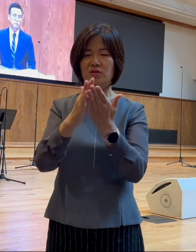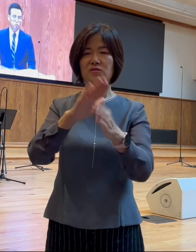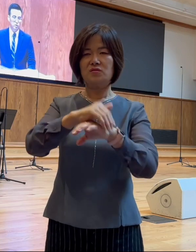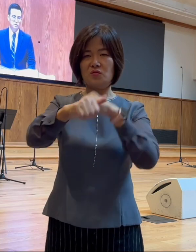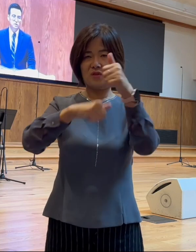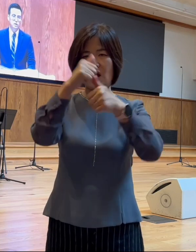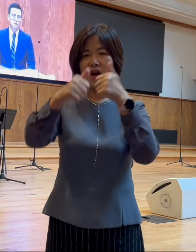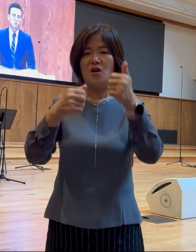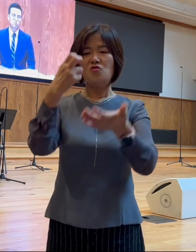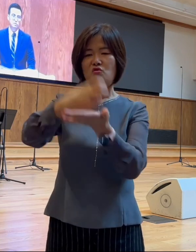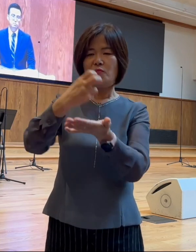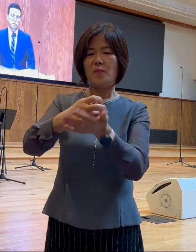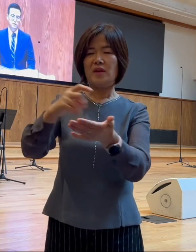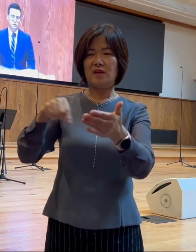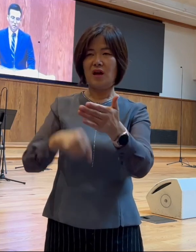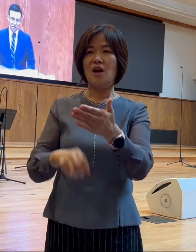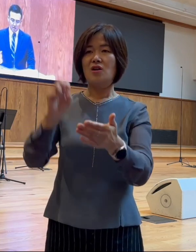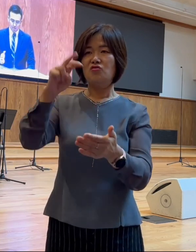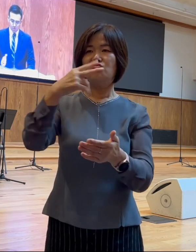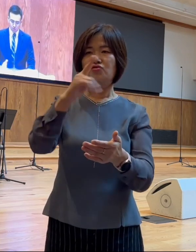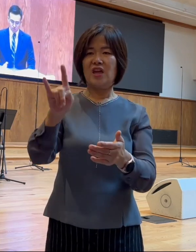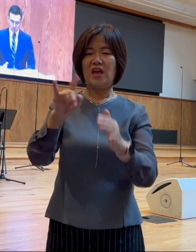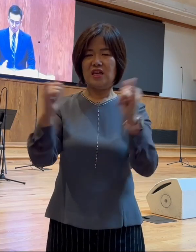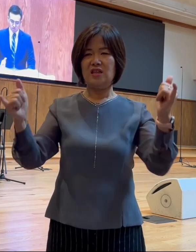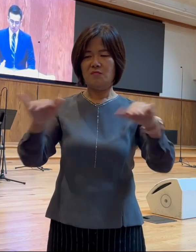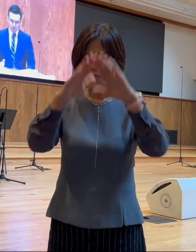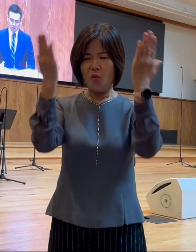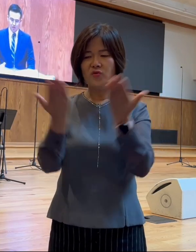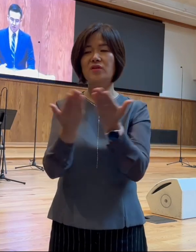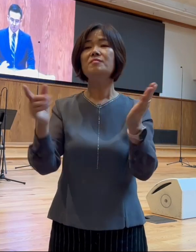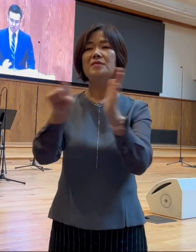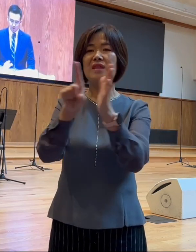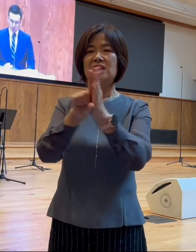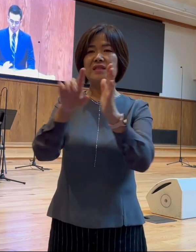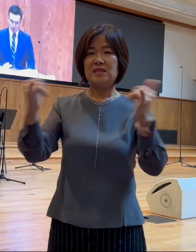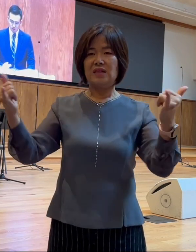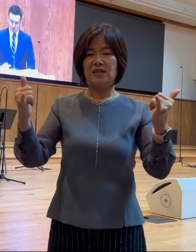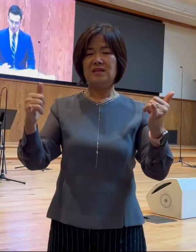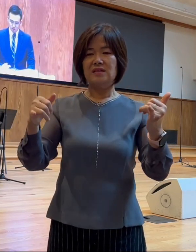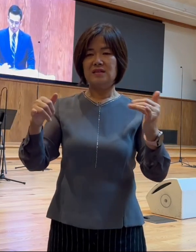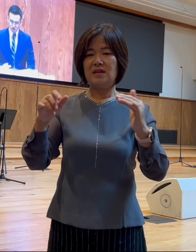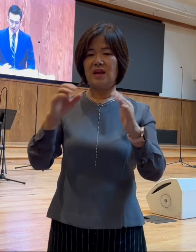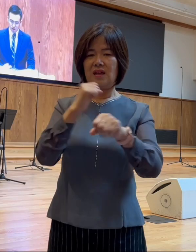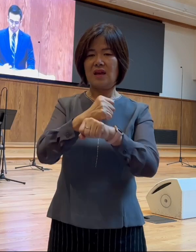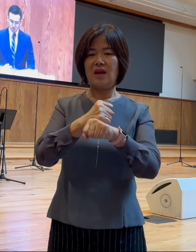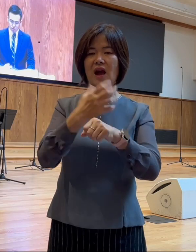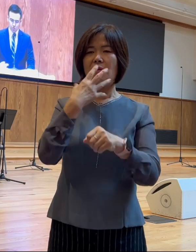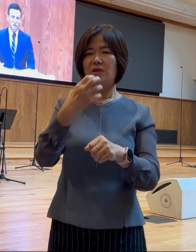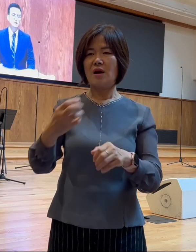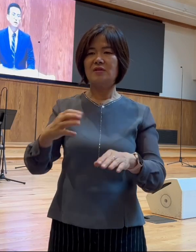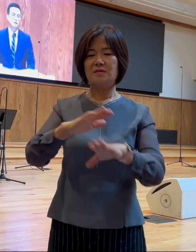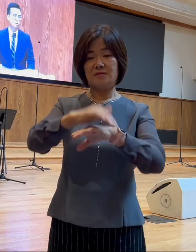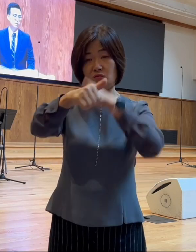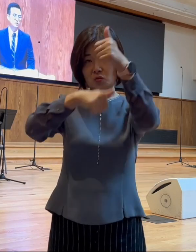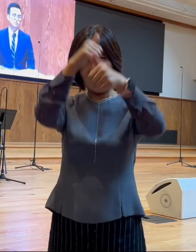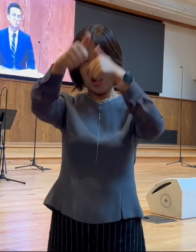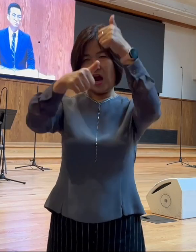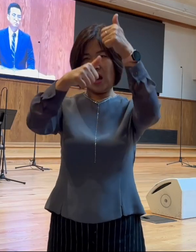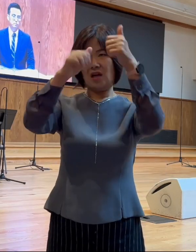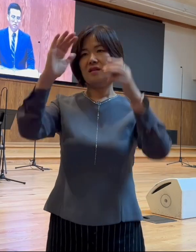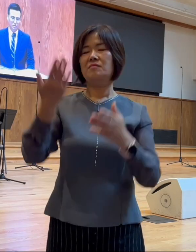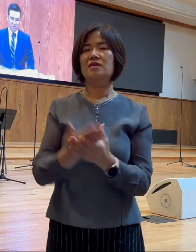율법에 속한 자, 유대인뿐만 아니라 모든 믿는 자들의, 믿음에 속한 자들에게도 아브라함은 조상이다 라고